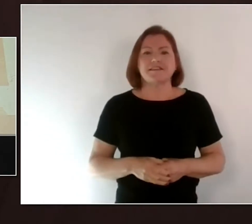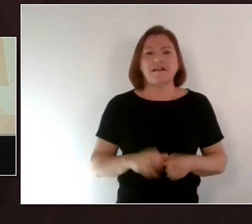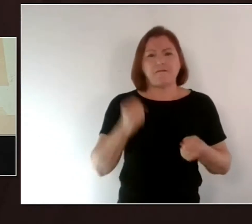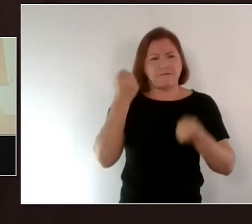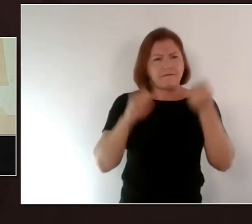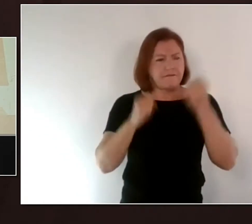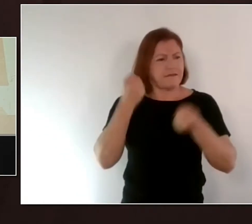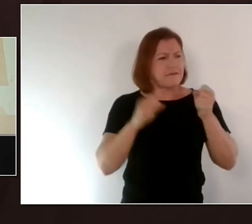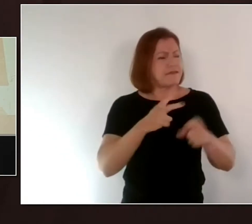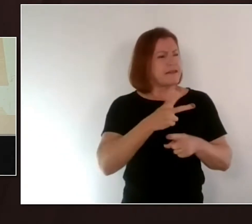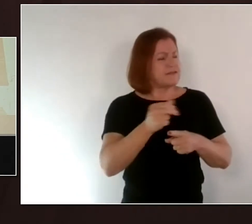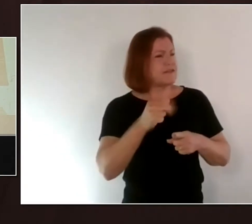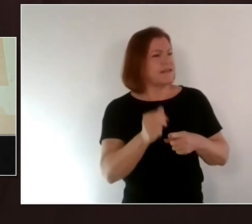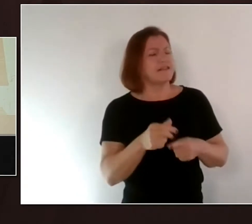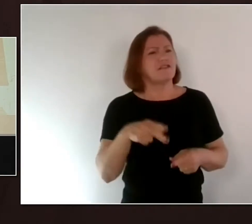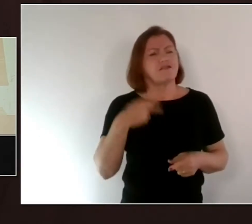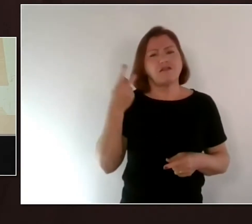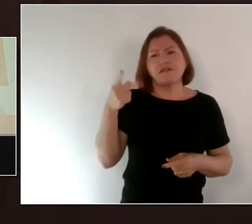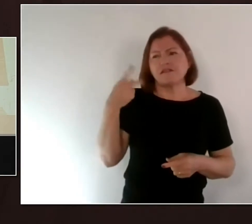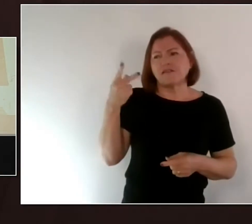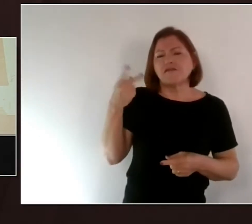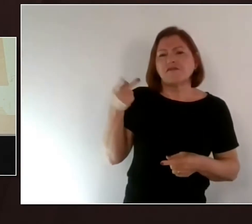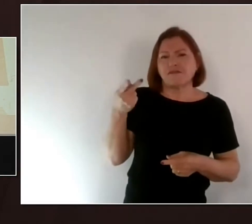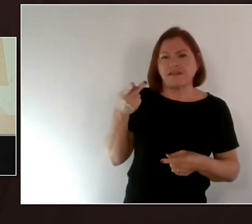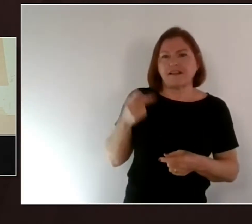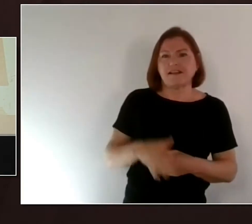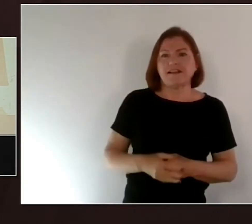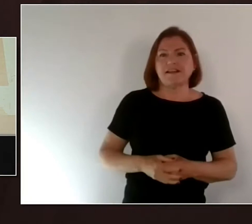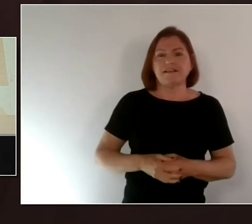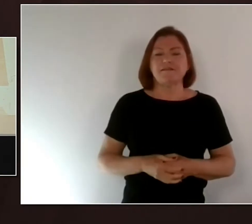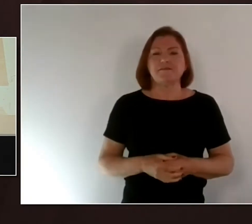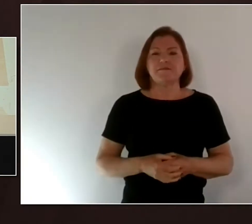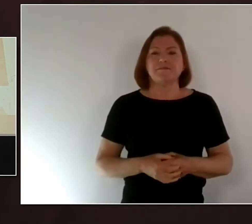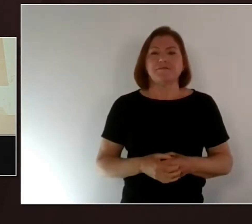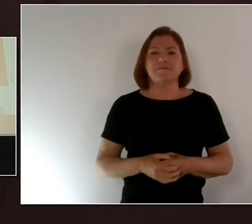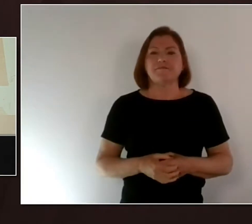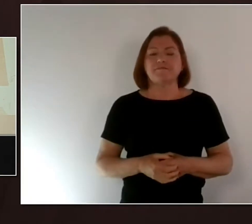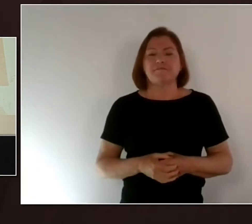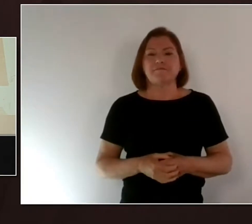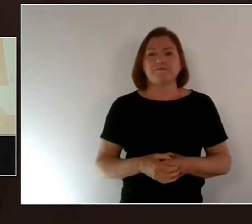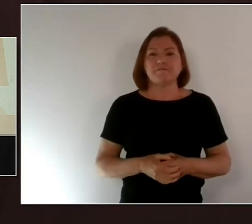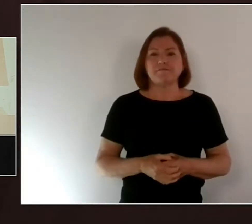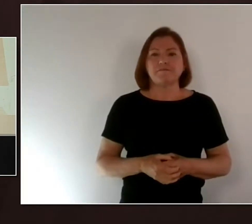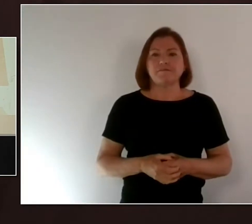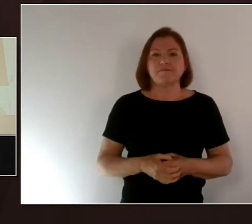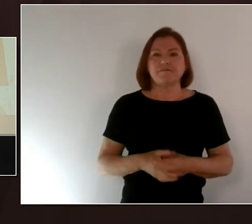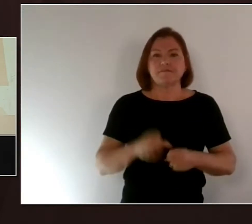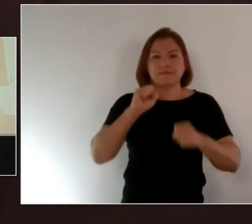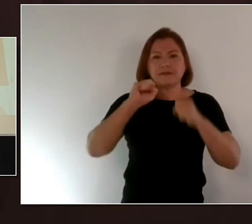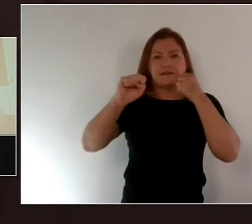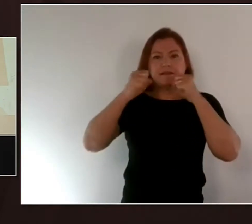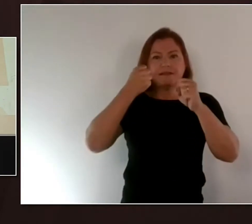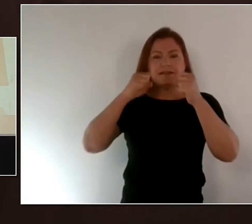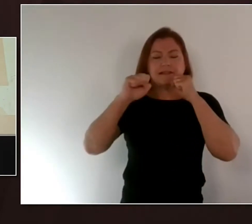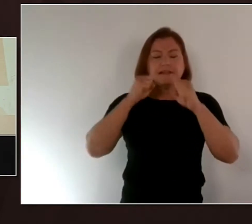entrar na mensagem propriamente dita, Salmo 2,